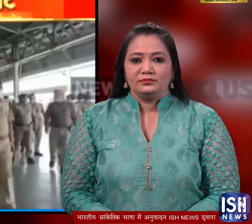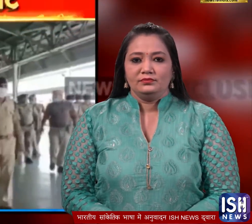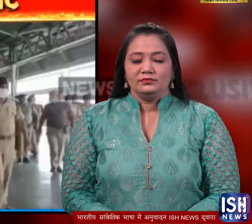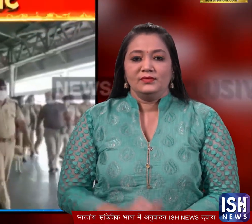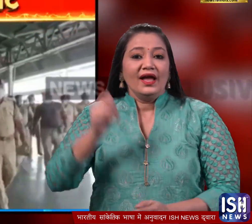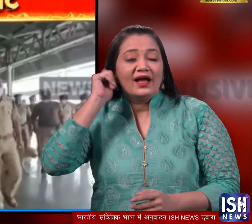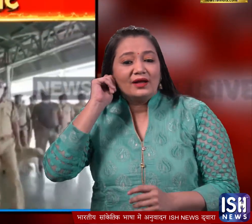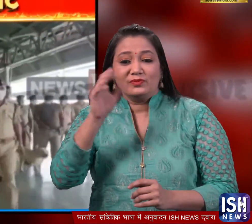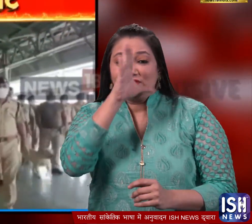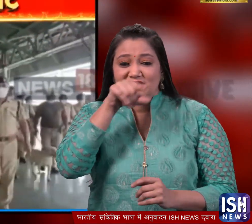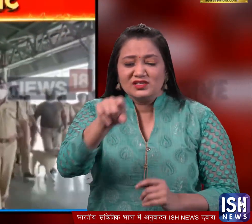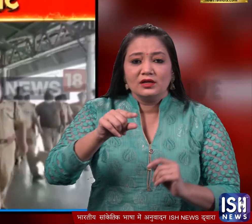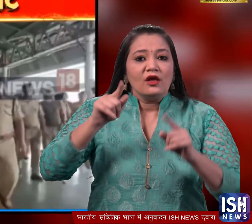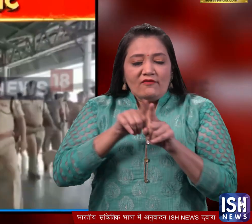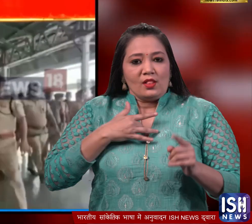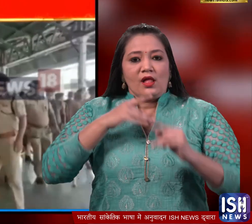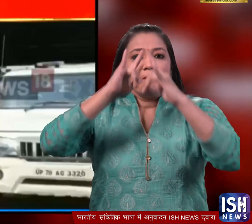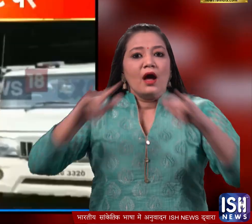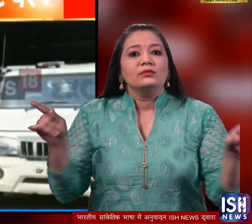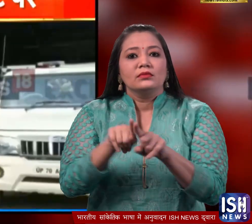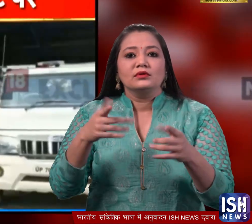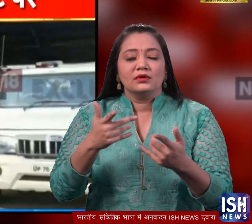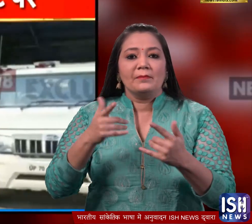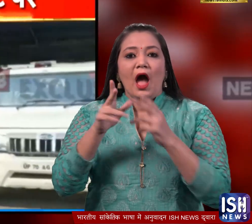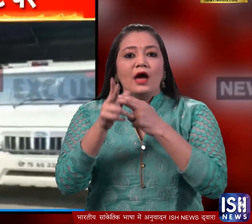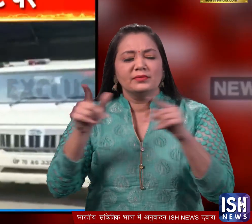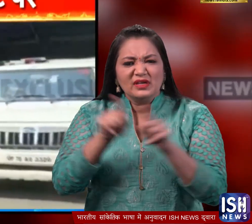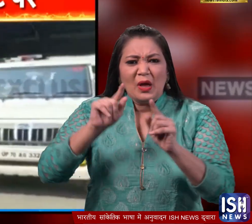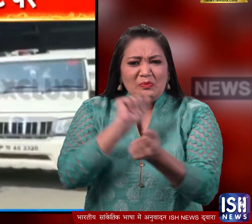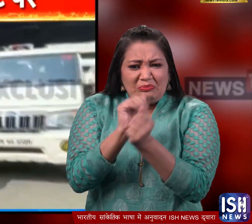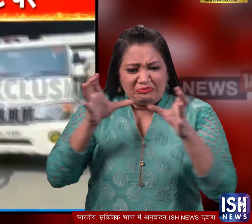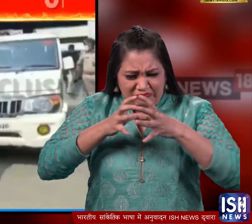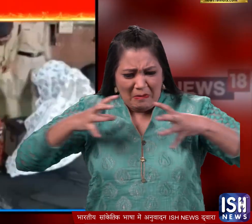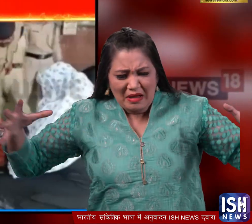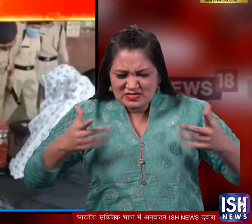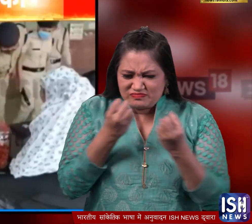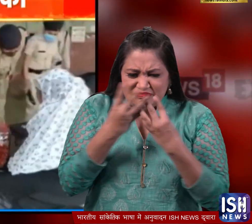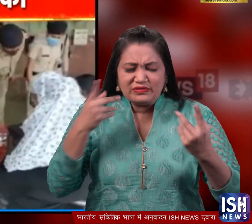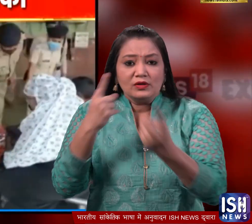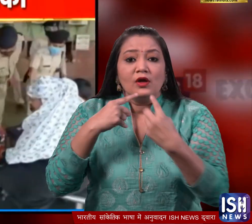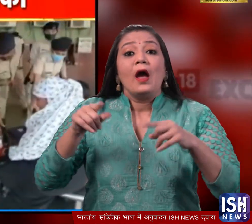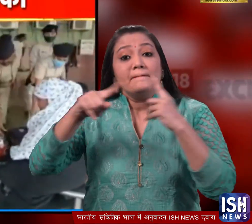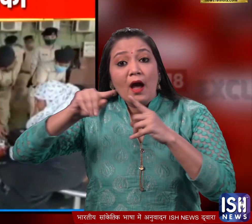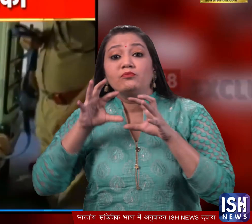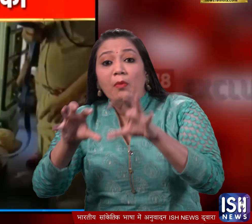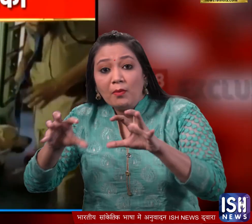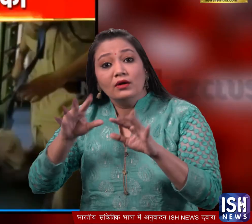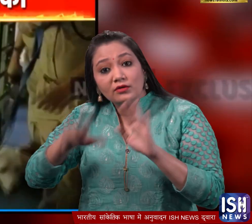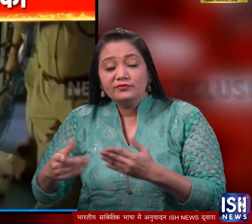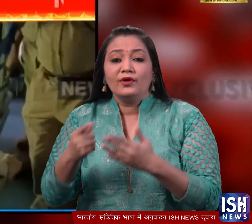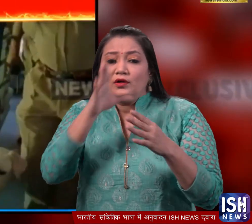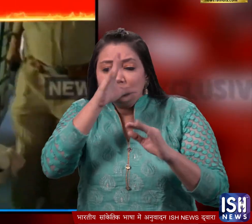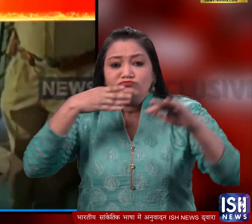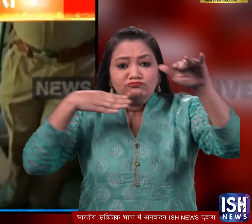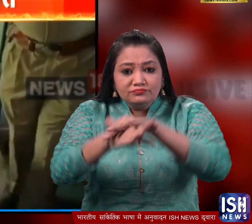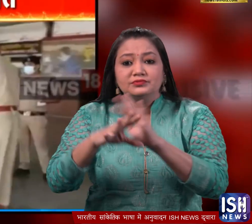जिसकी वजह से कानपुर सेंट्रल स्टेशन तो छावनी में बदल गया। वहां पुलिस की एक बड़ी टीम चेकिंग में जुटी नजर आई। इनके साथ डॉग स्क्वाड भी दिखा, जिसकी मदद